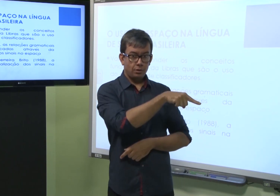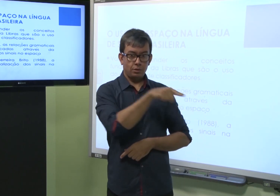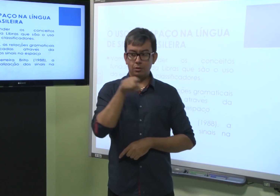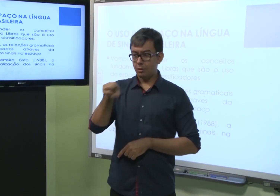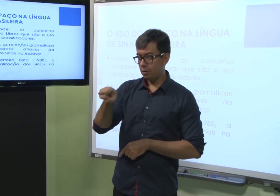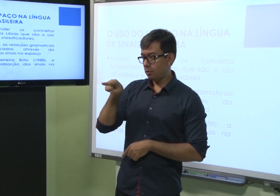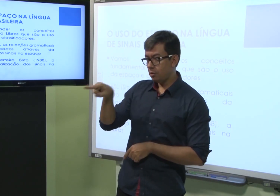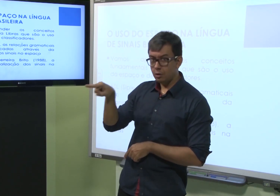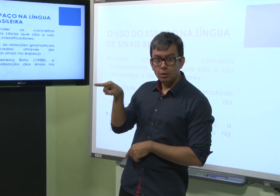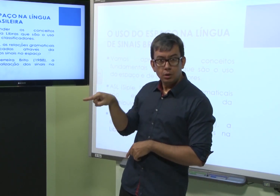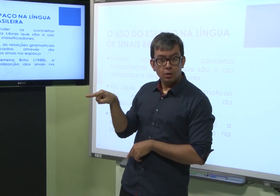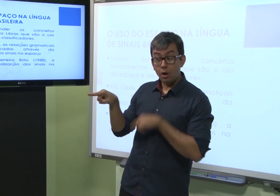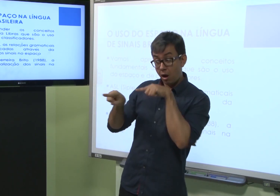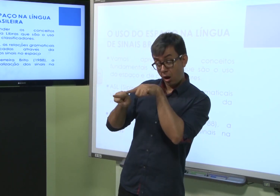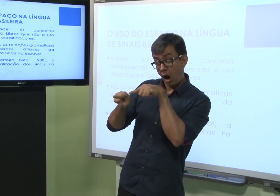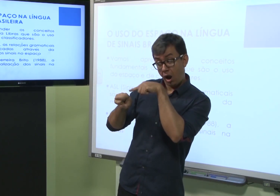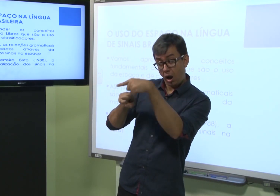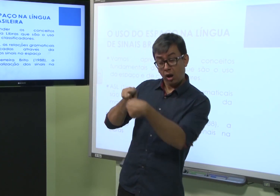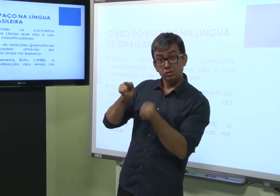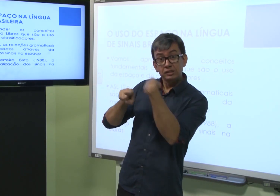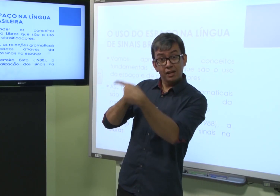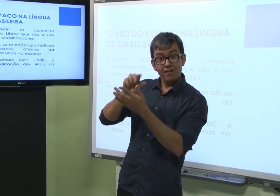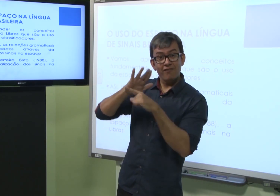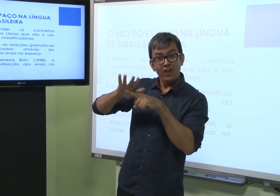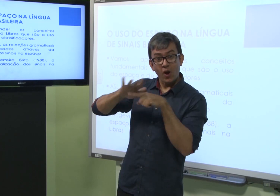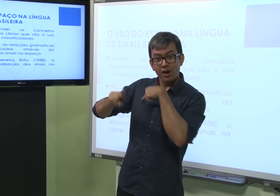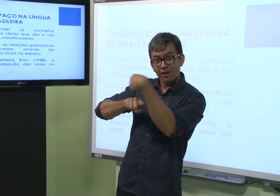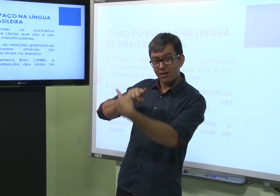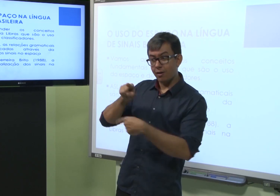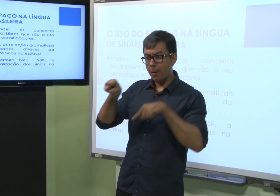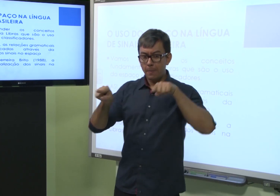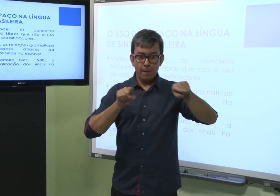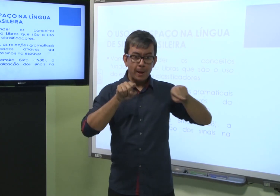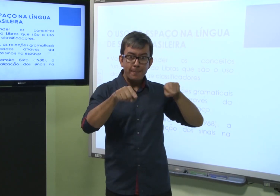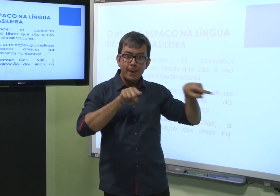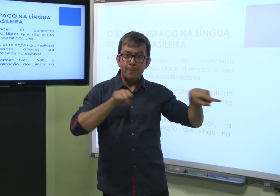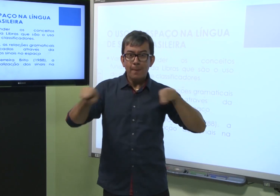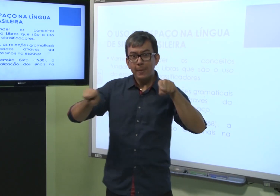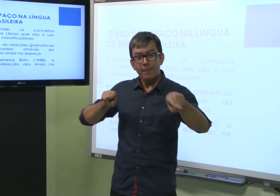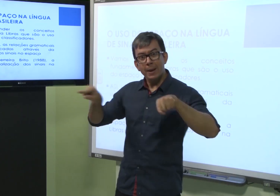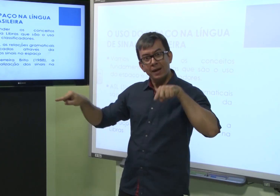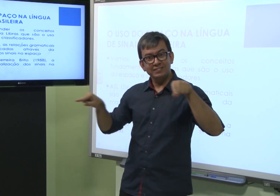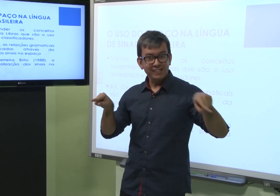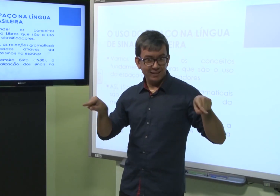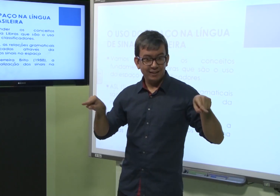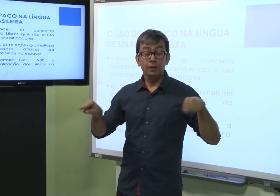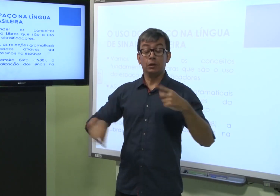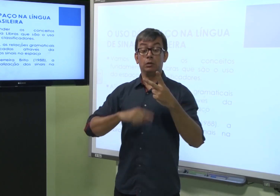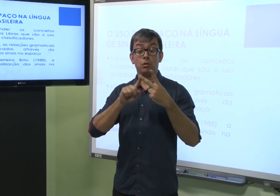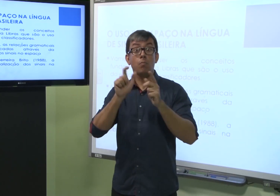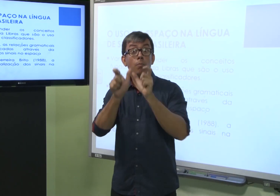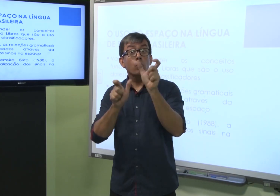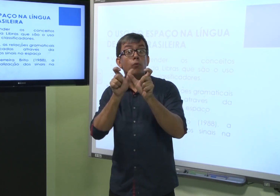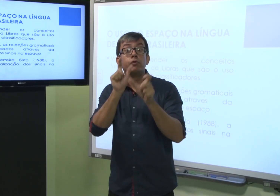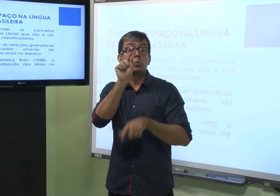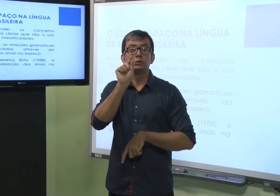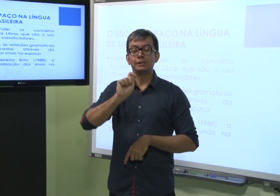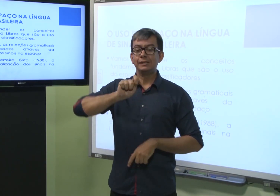apontação. Então, essa apontação faz parte da fonologia da língua. Eu tenho a morfologia,